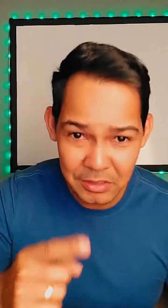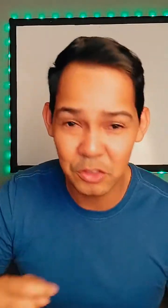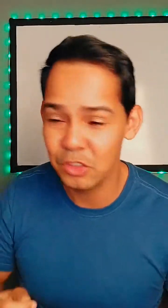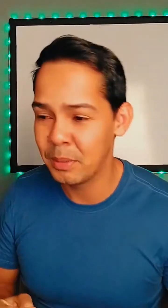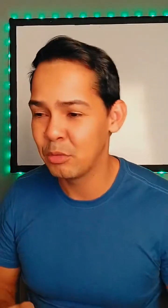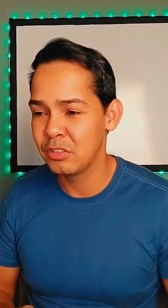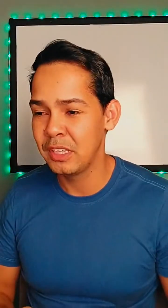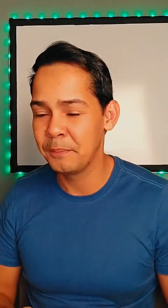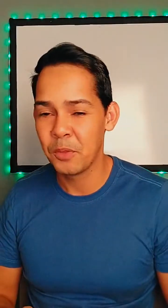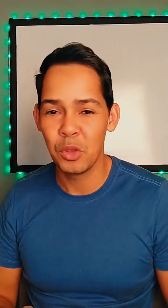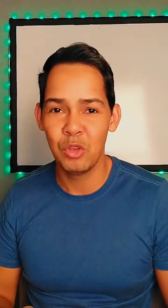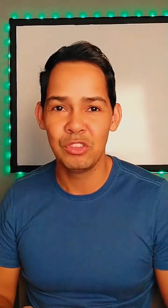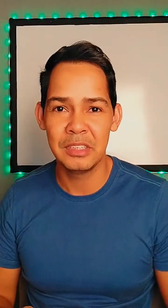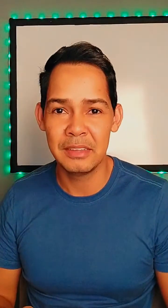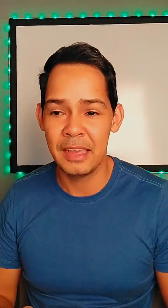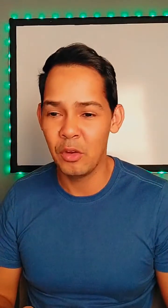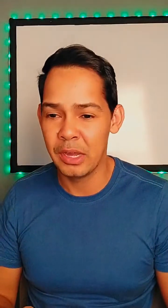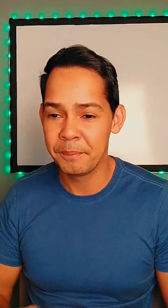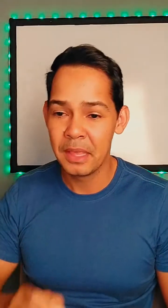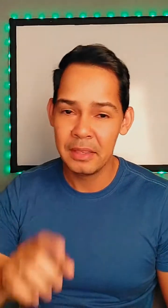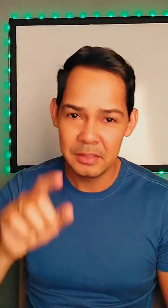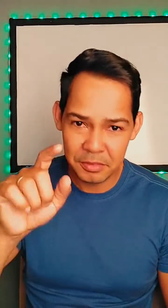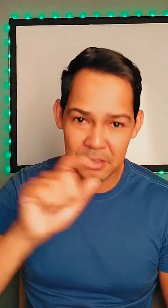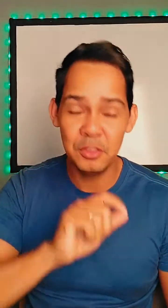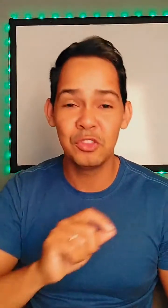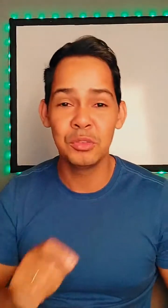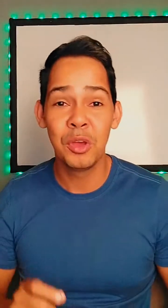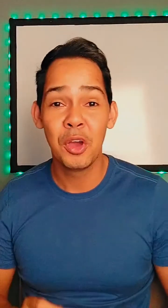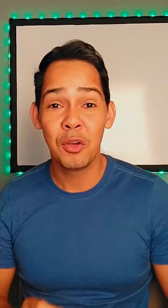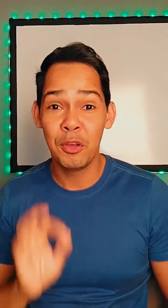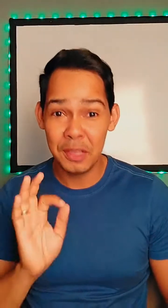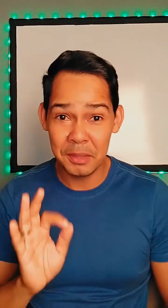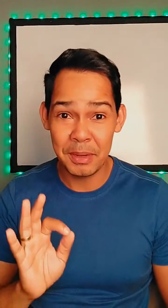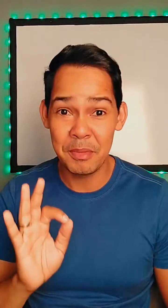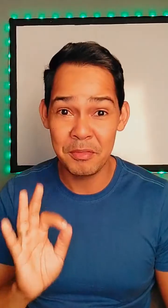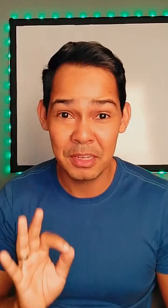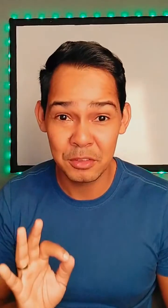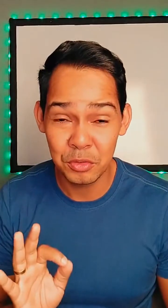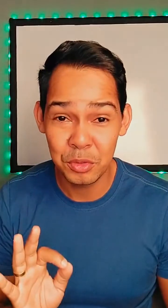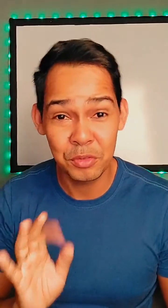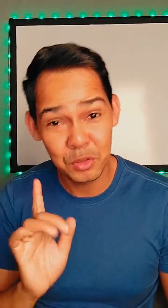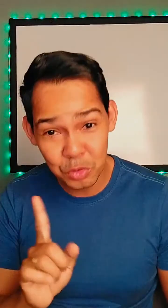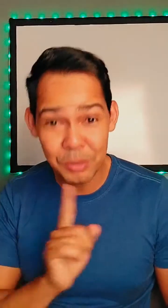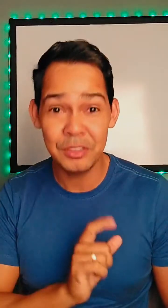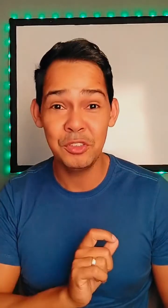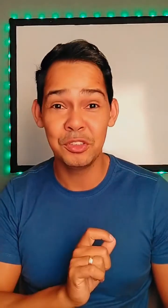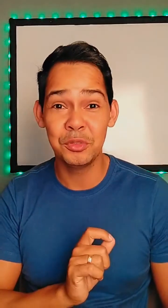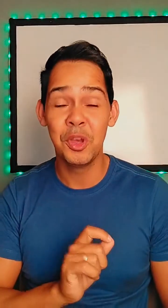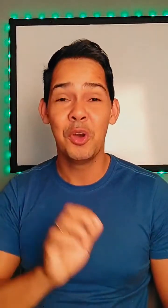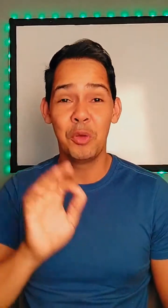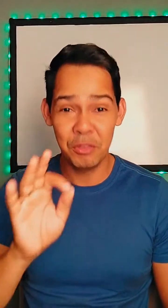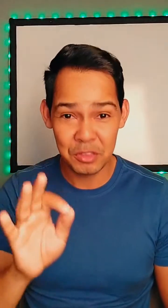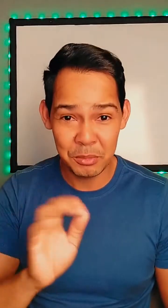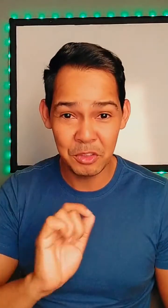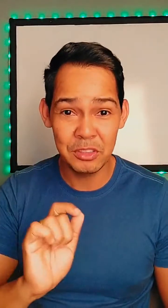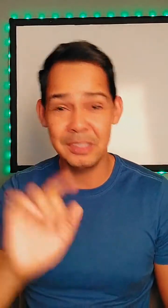sentido para você o que eu disse aqui até agora? Se fez sentido, coloque aqui para mim e fala assim, Júnior, fez super sentido o que você me disse aqui. Se